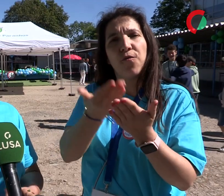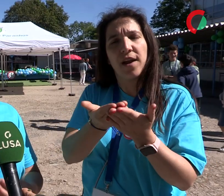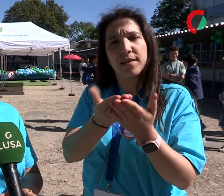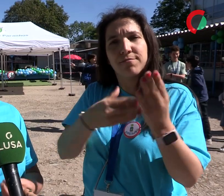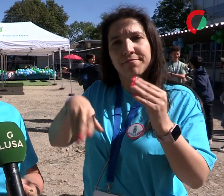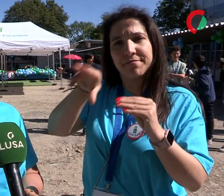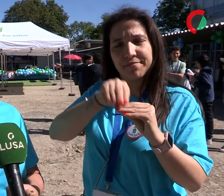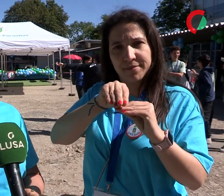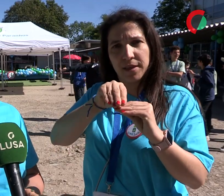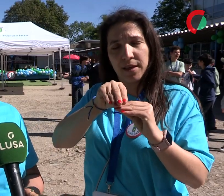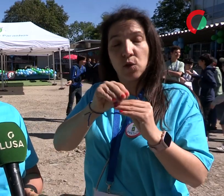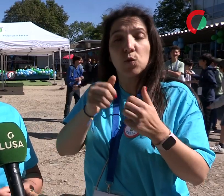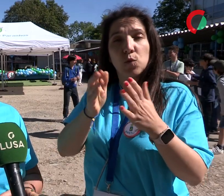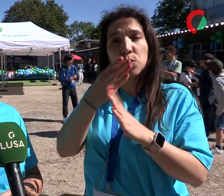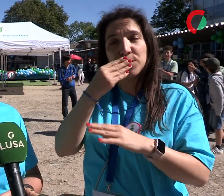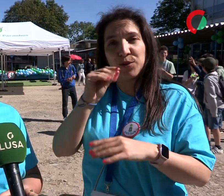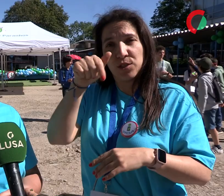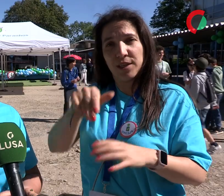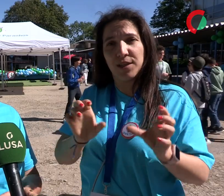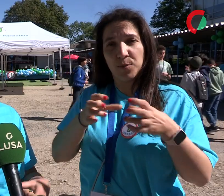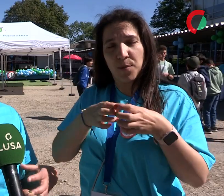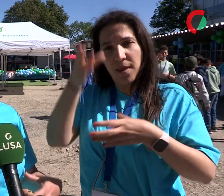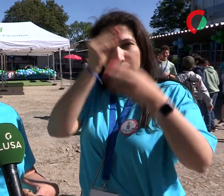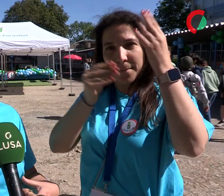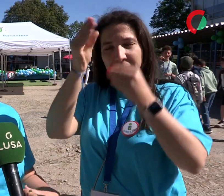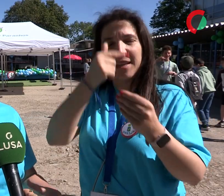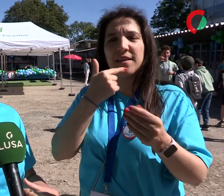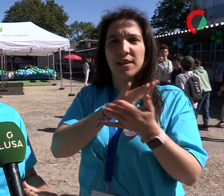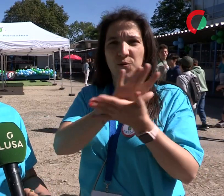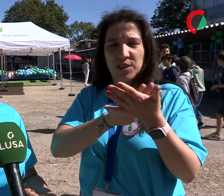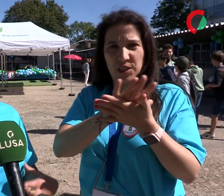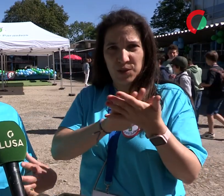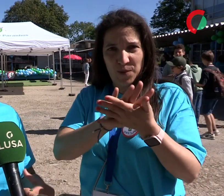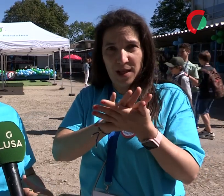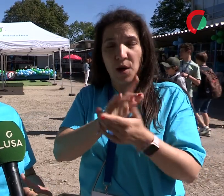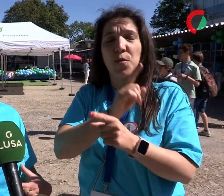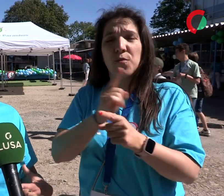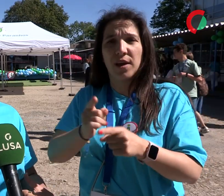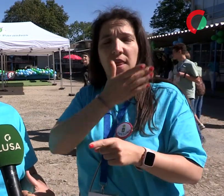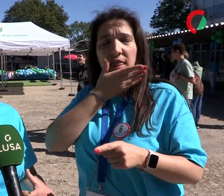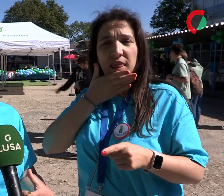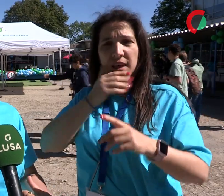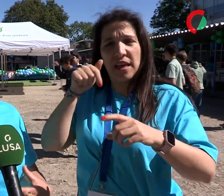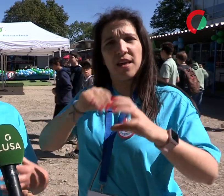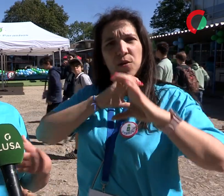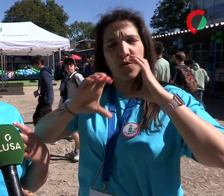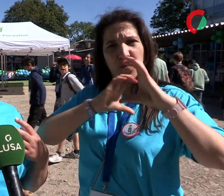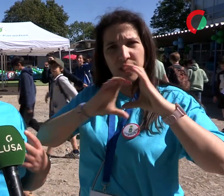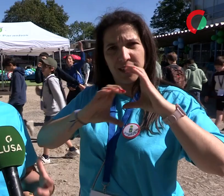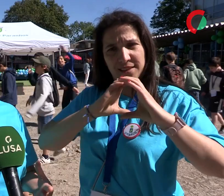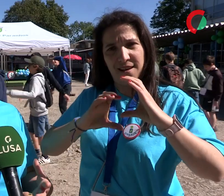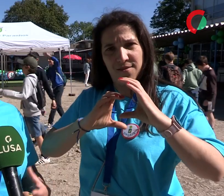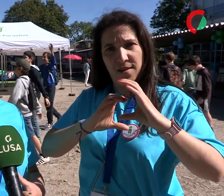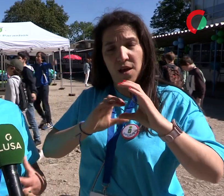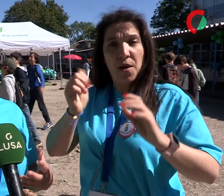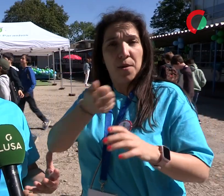aprendem a língua gestual para facilitar a comunicação cá dentro. Nós somos uma escola verdadeiramente bilingue. É uma boa